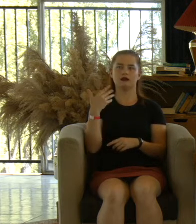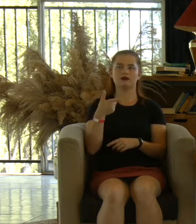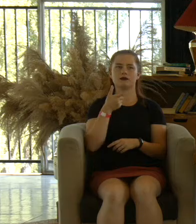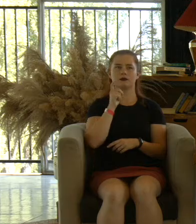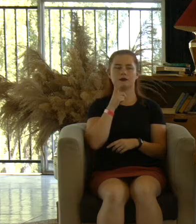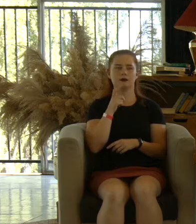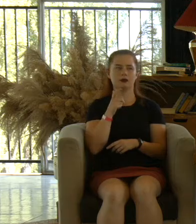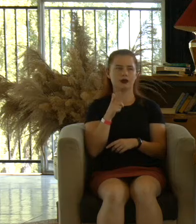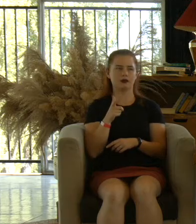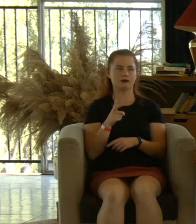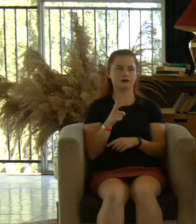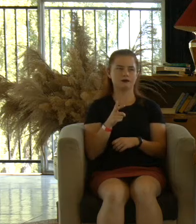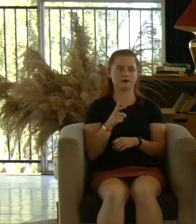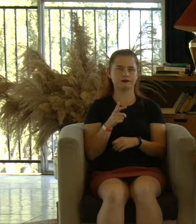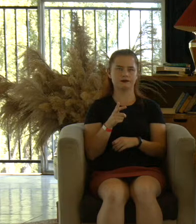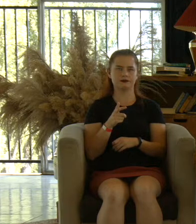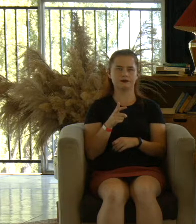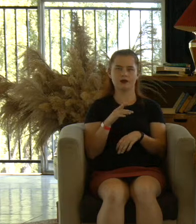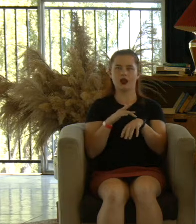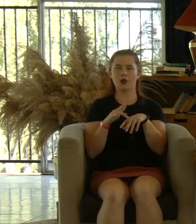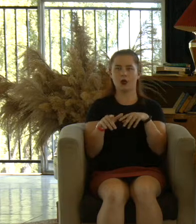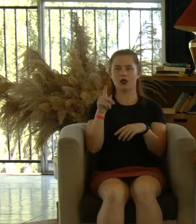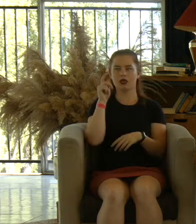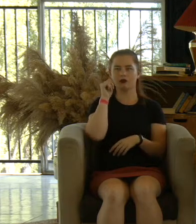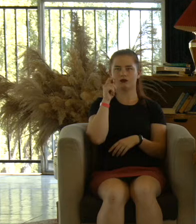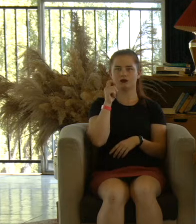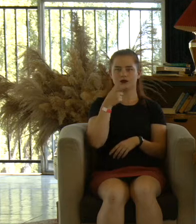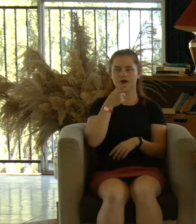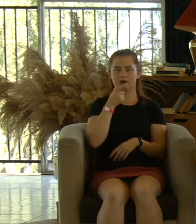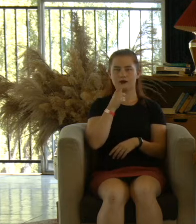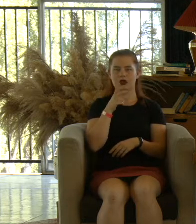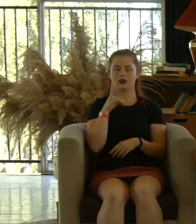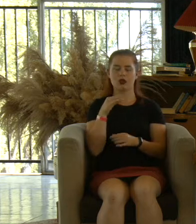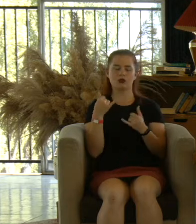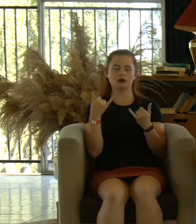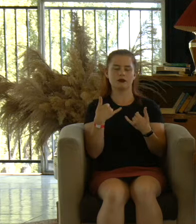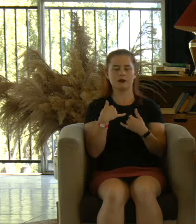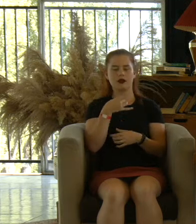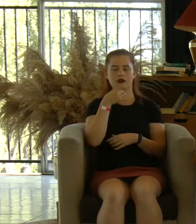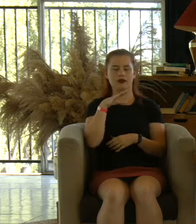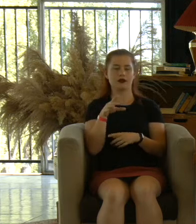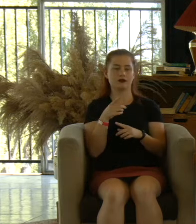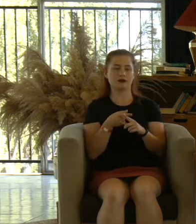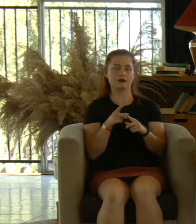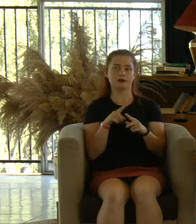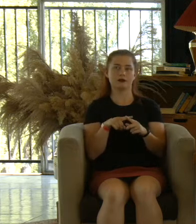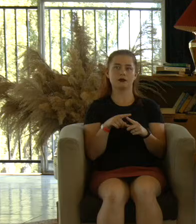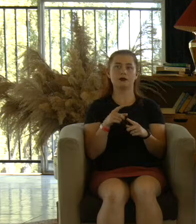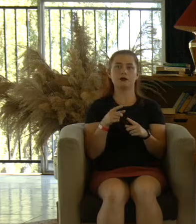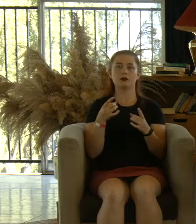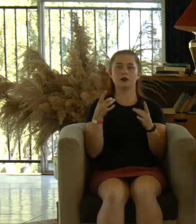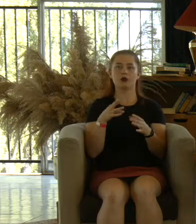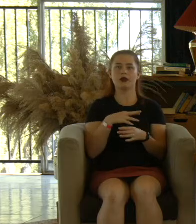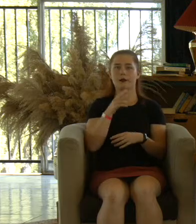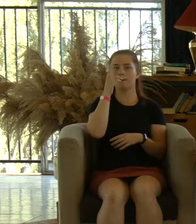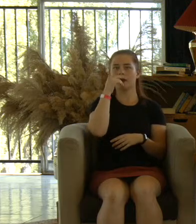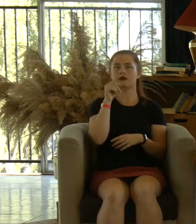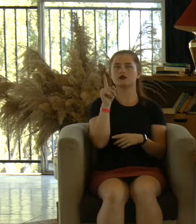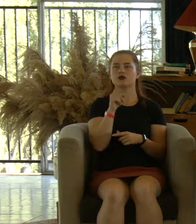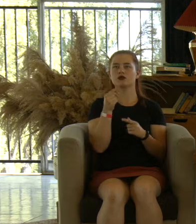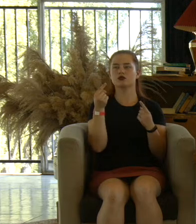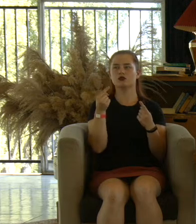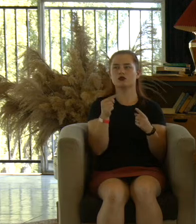этих голых мужиков, то сейчас они мне не нравятся. И не потому, просто вот рецептор прокачался на чем-то другом